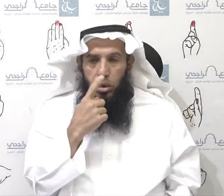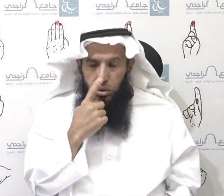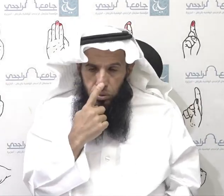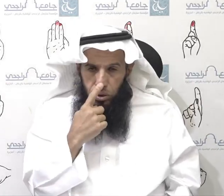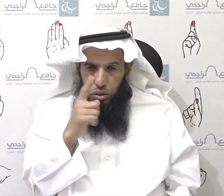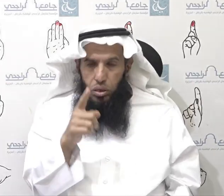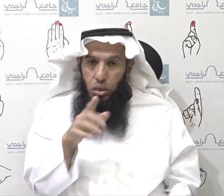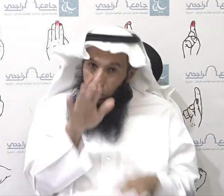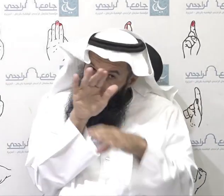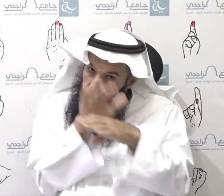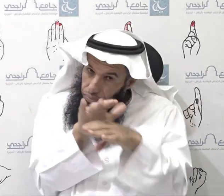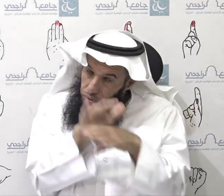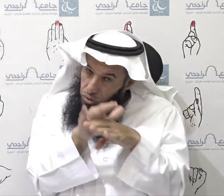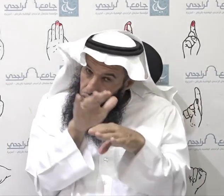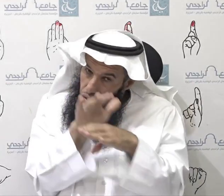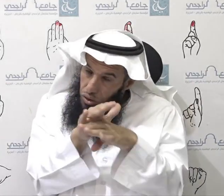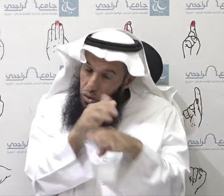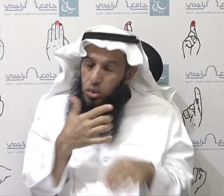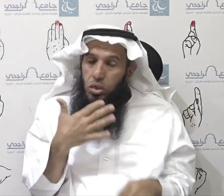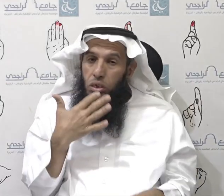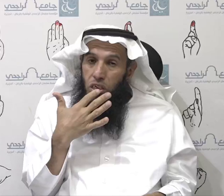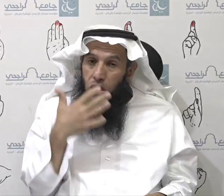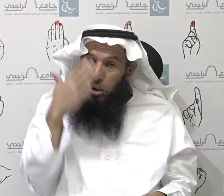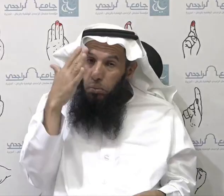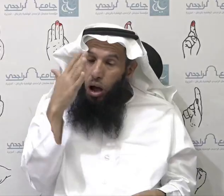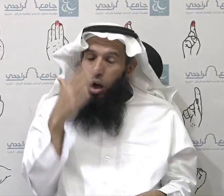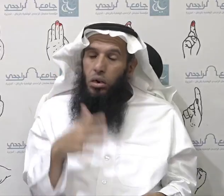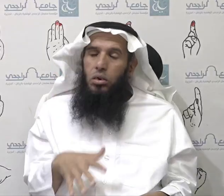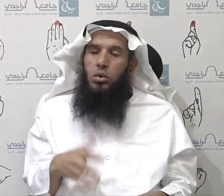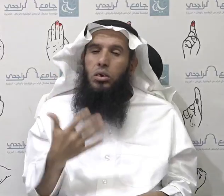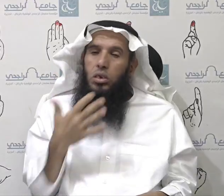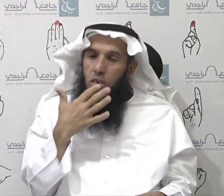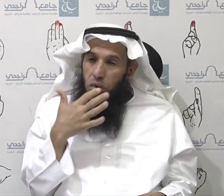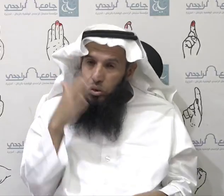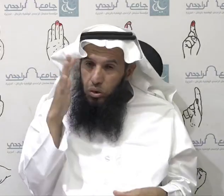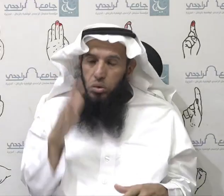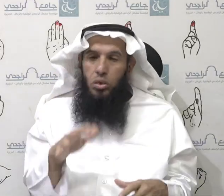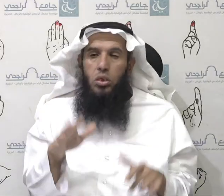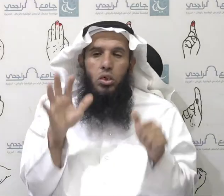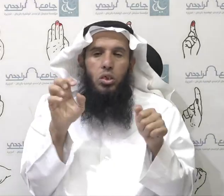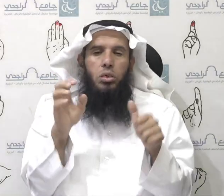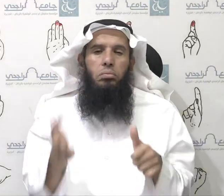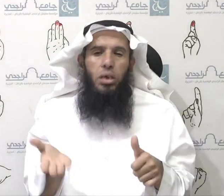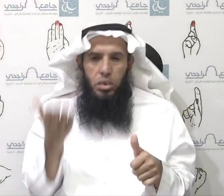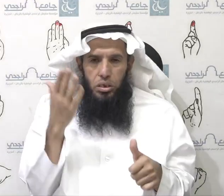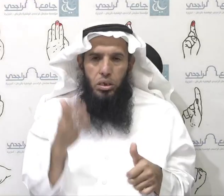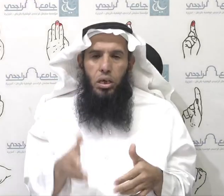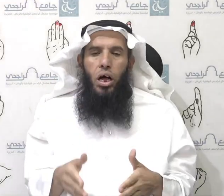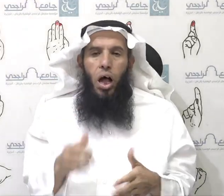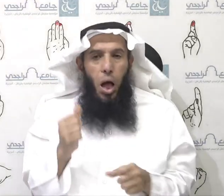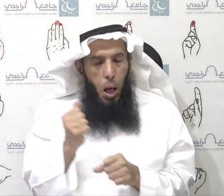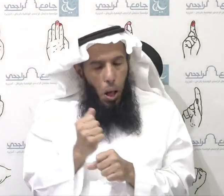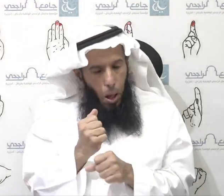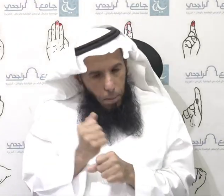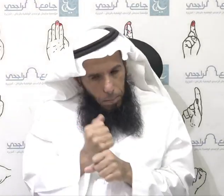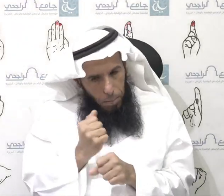أوصي كبار السن الذين بلغ بهم بعد الستين أن يستغلوا أعمارهم، بل بعد